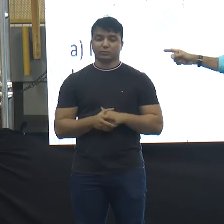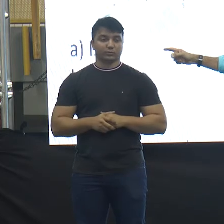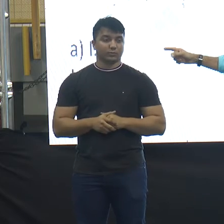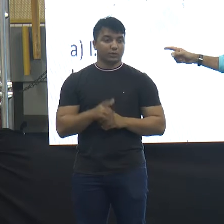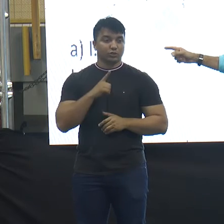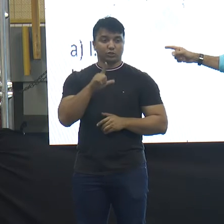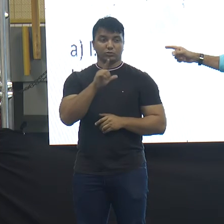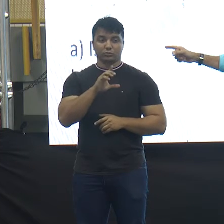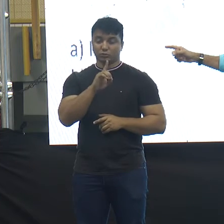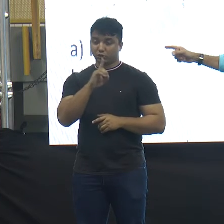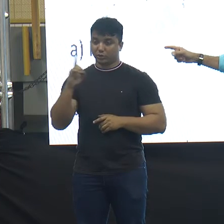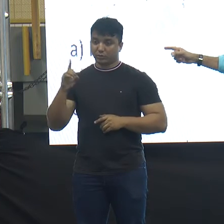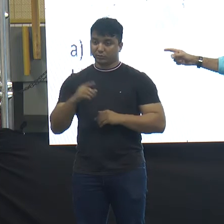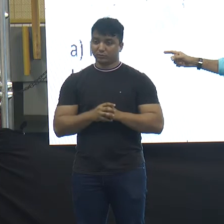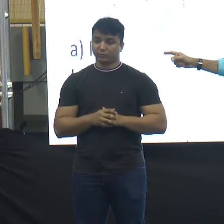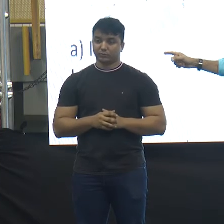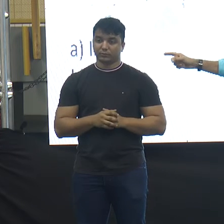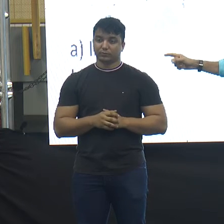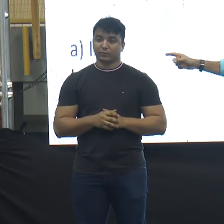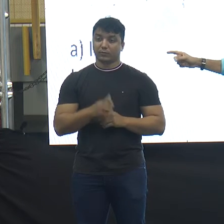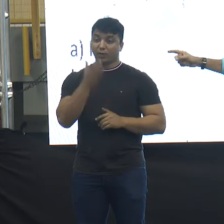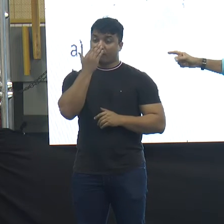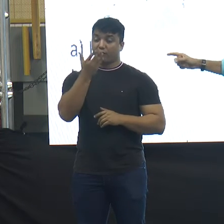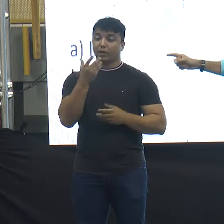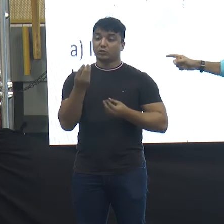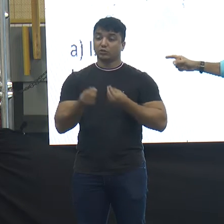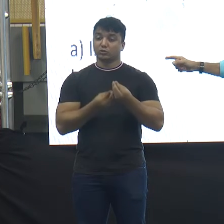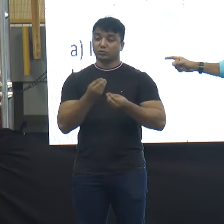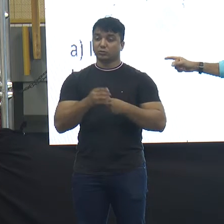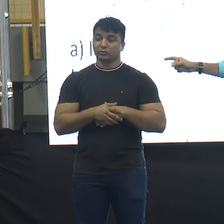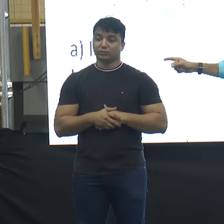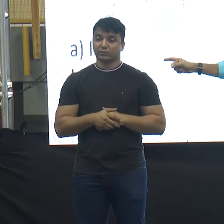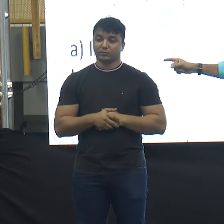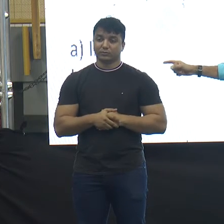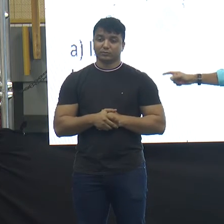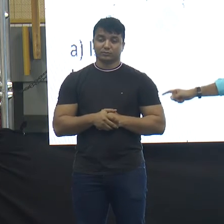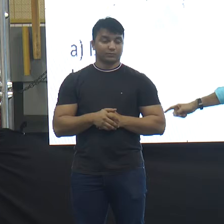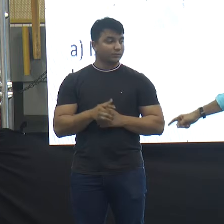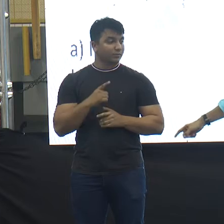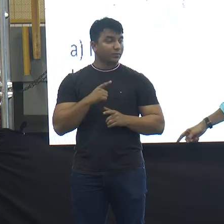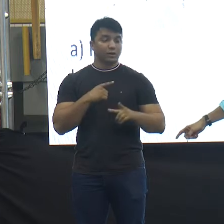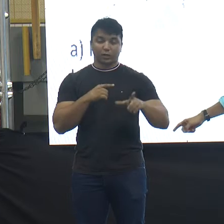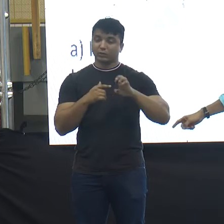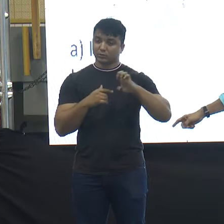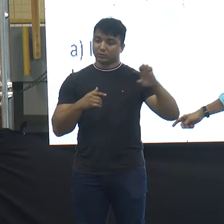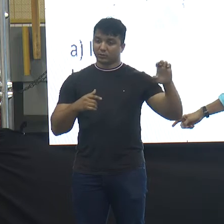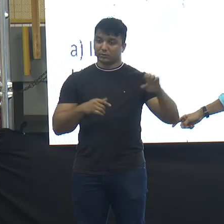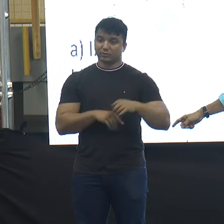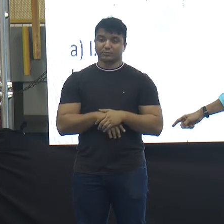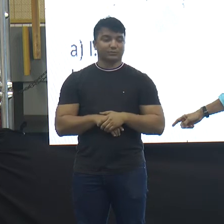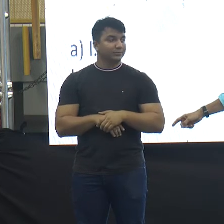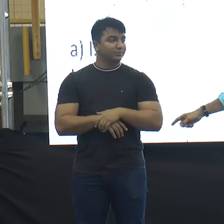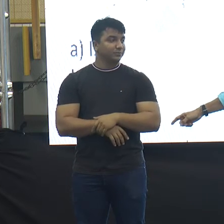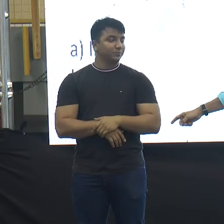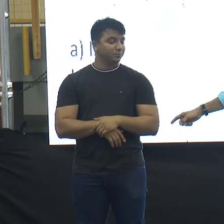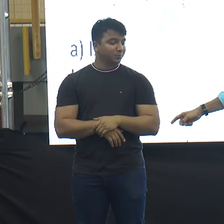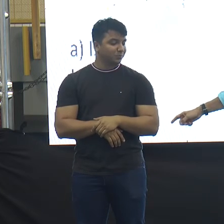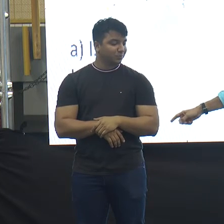direito. Onde é que está a frente da casa do imóvel 3? Está para o lado